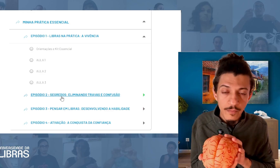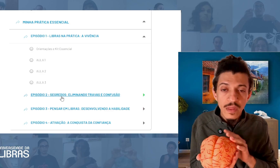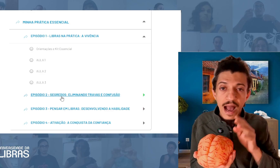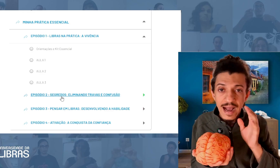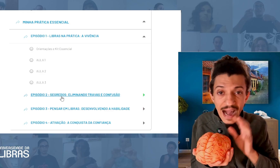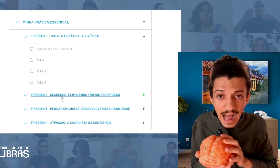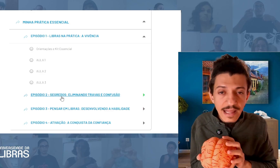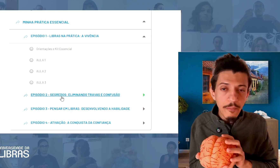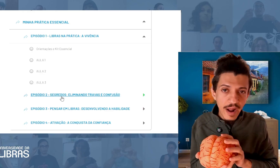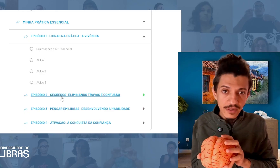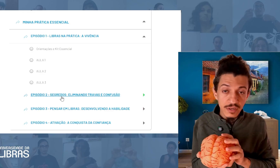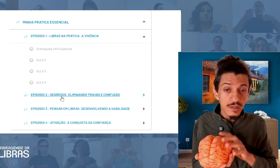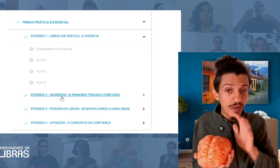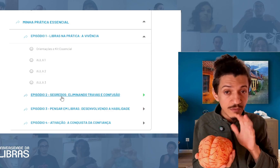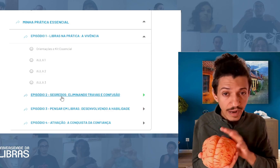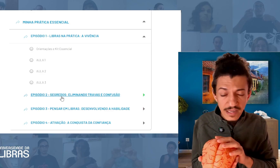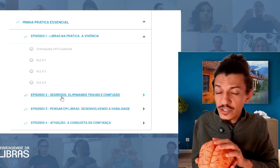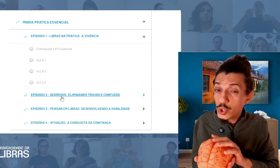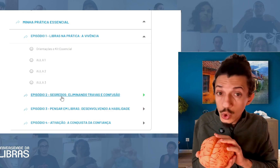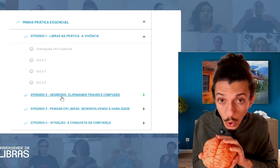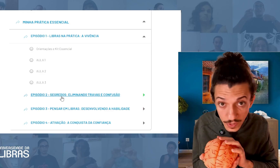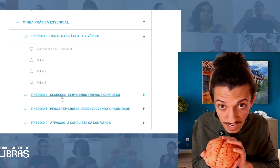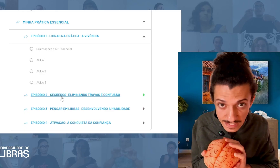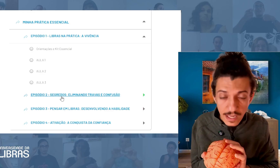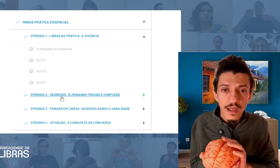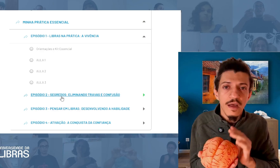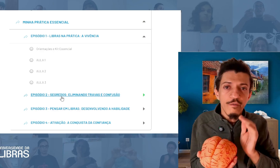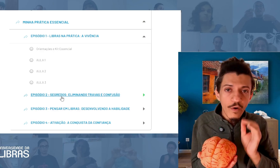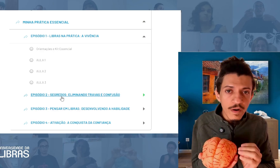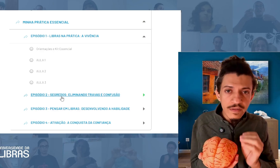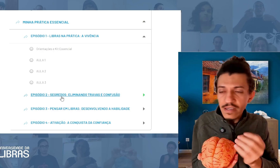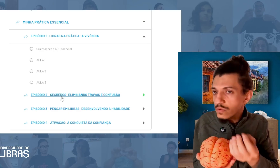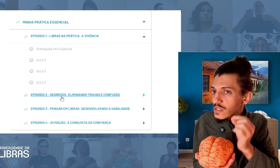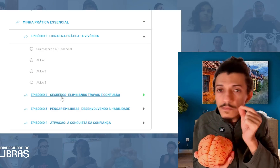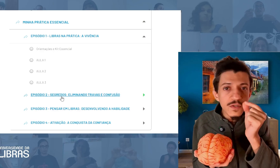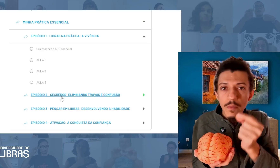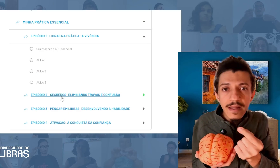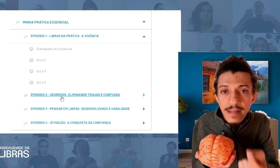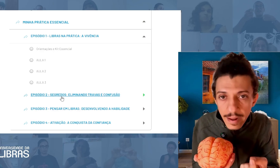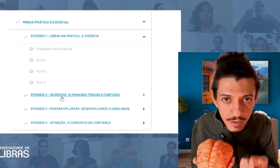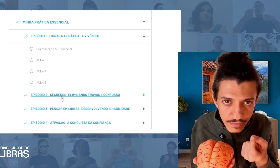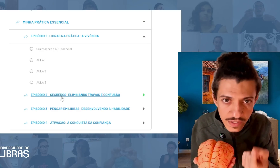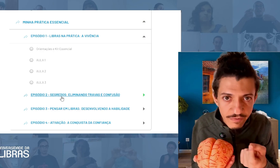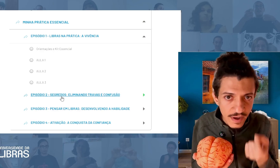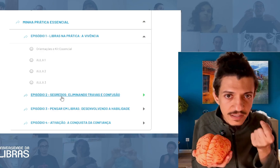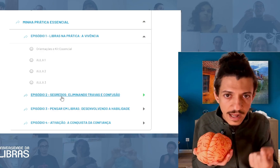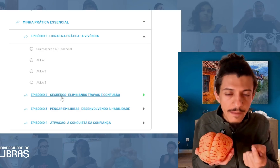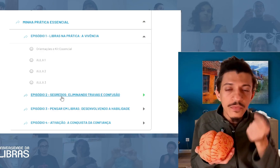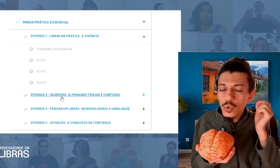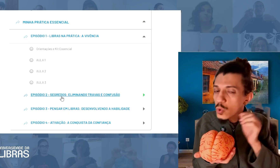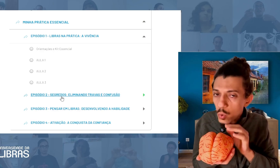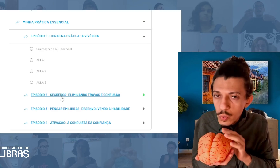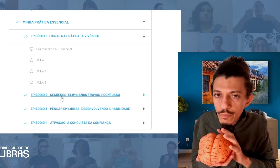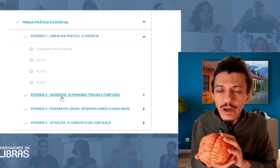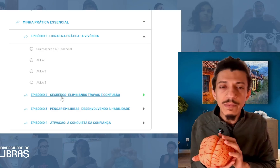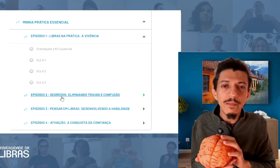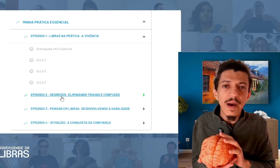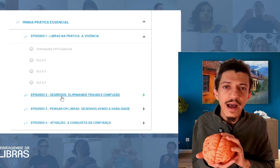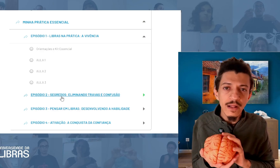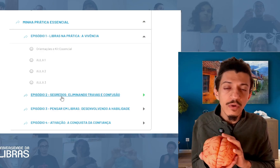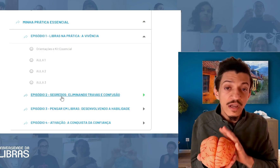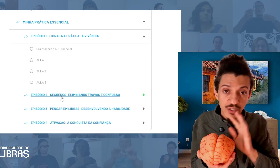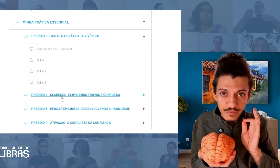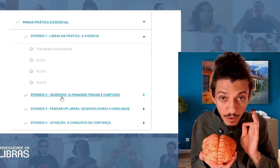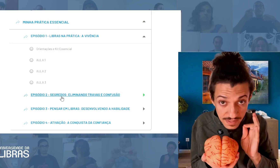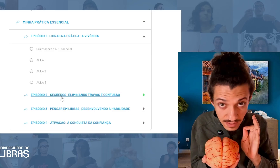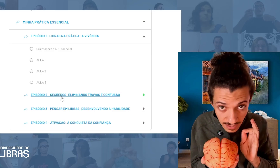cérebro a cada prática. Então as práticas todas foram, desde um simples comentário que você faz lá, tudo foi